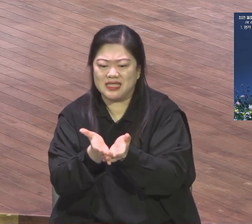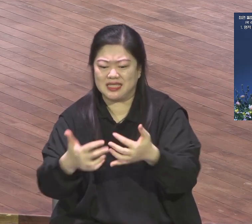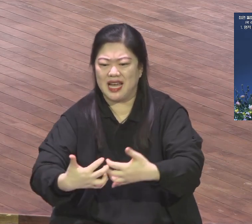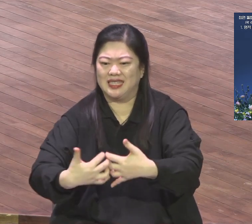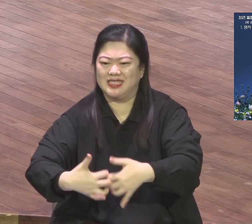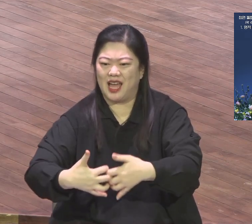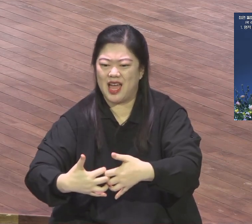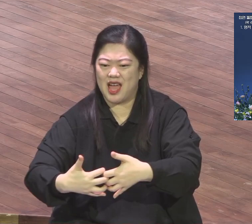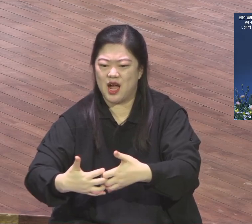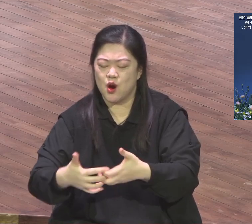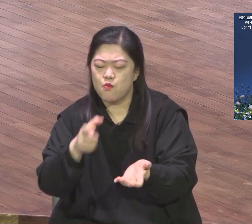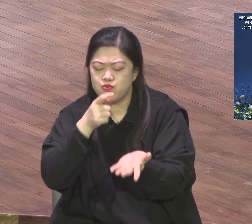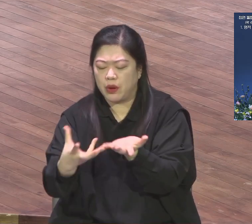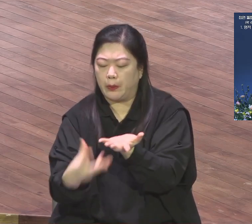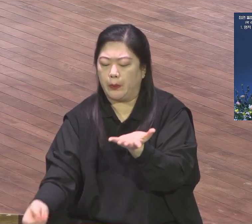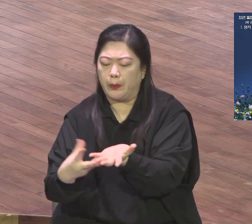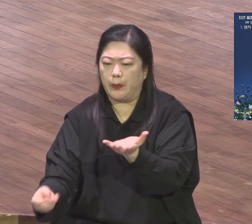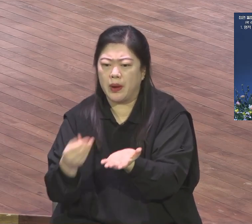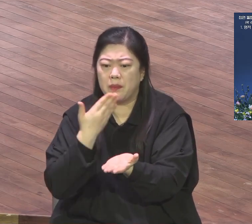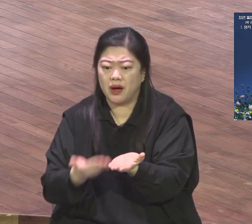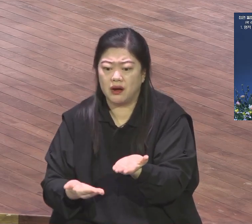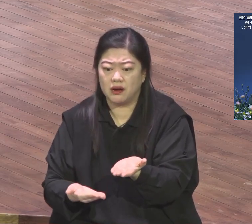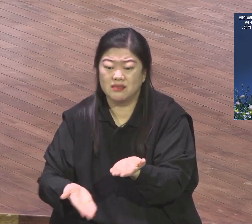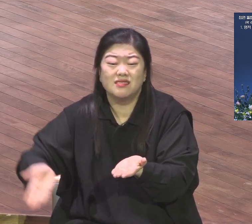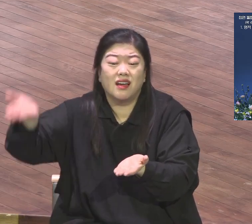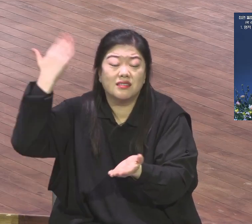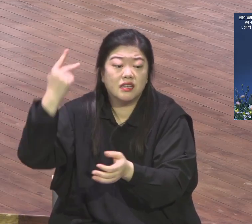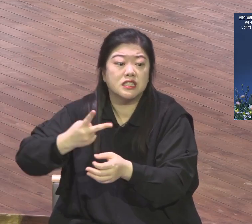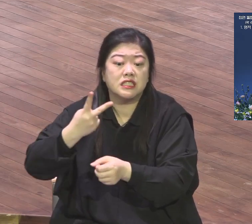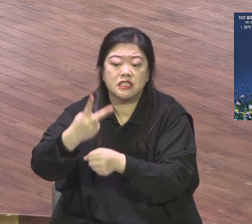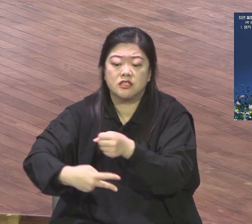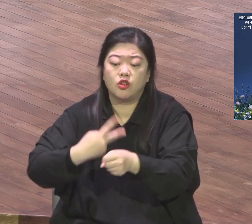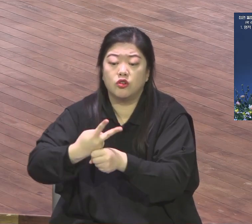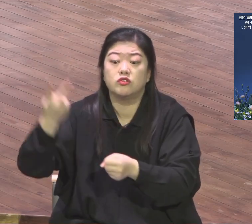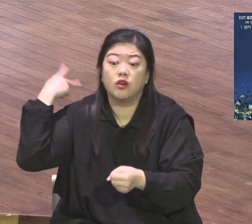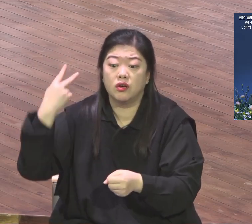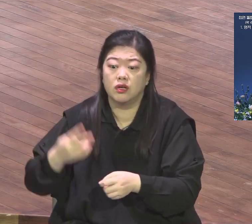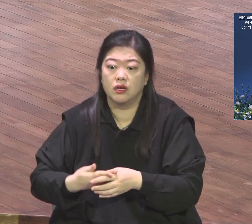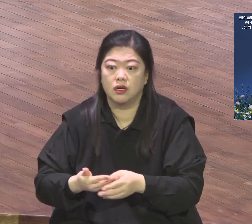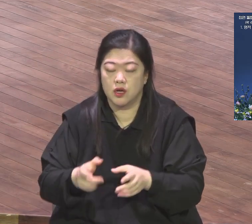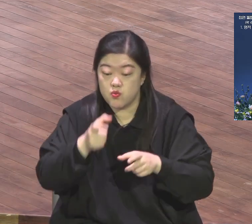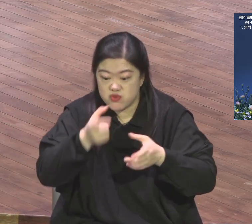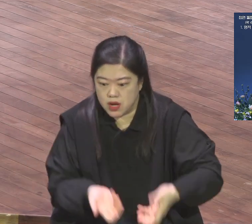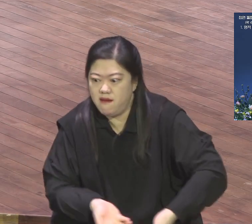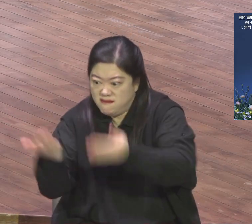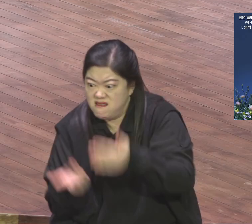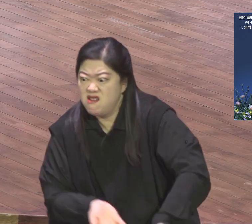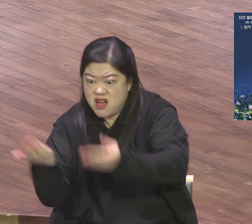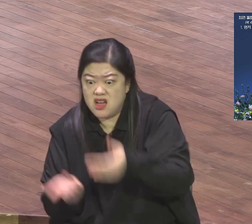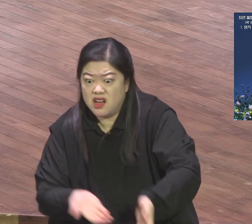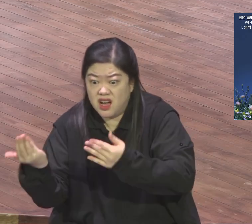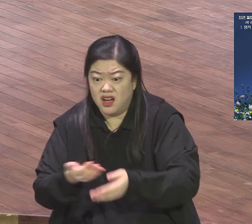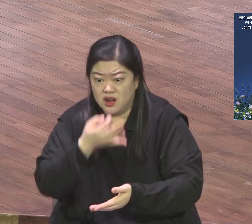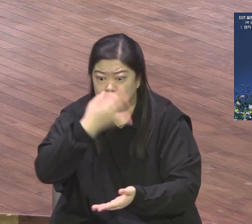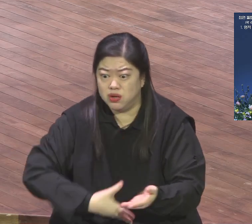물이 가득하게 돼서 침몰 직전의 위기 상황이 된 거예요.